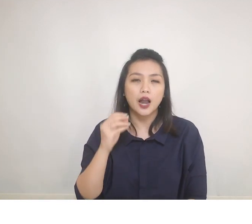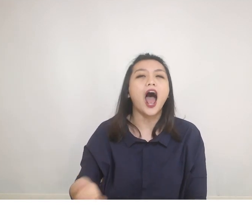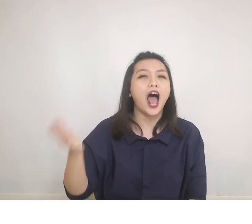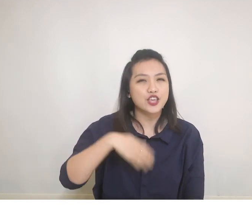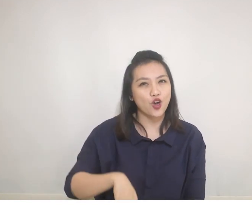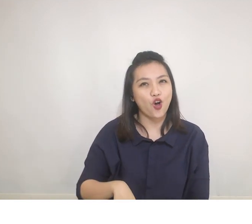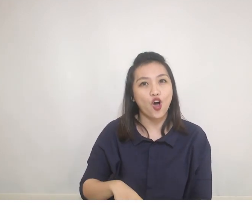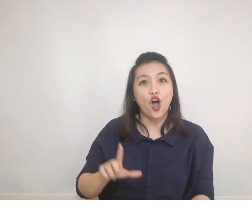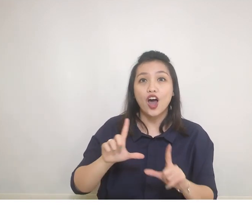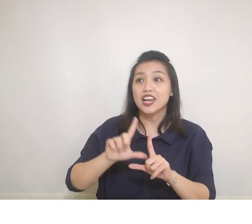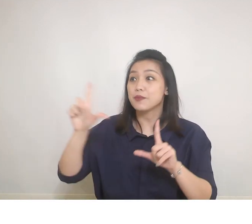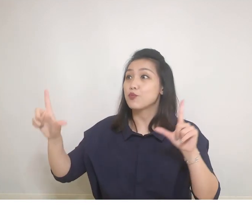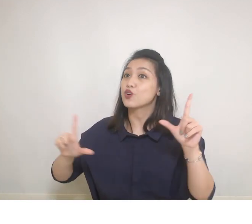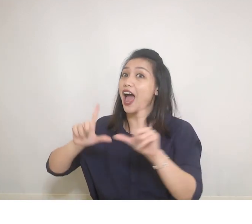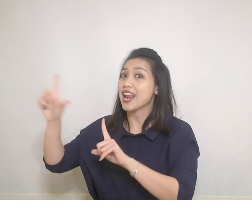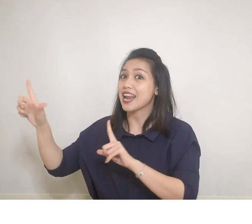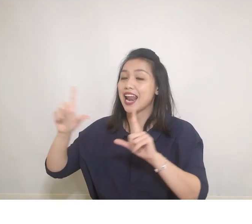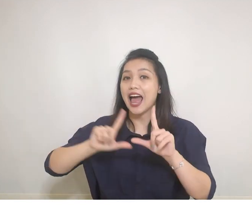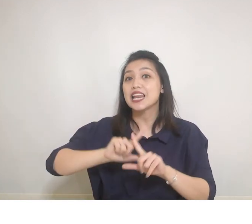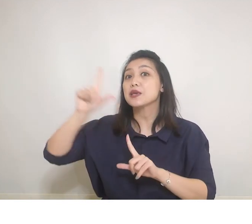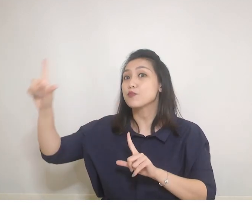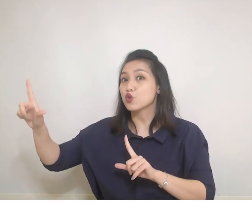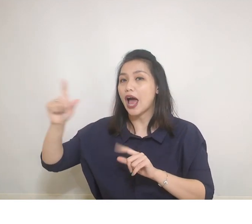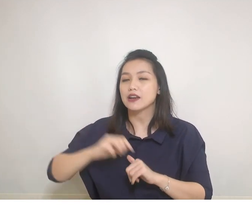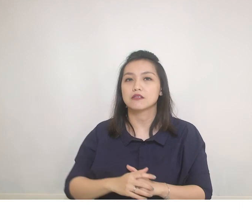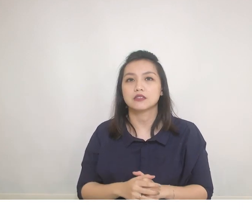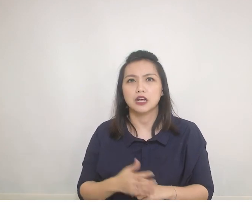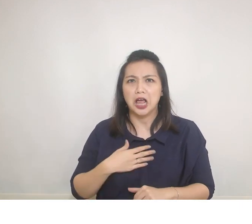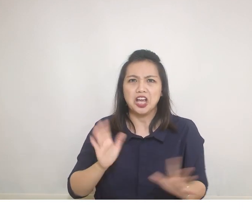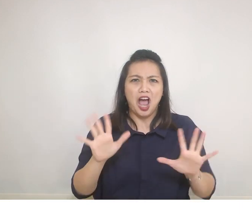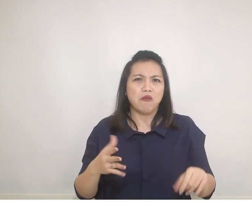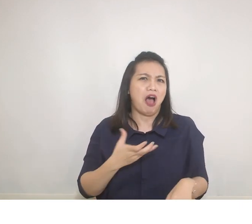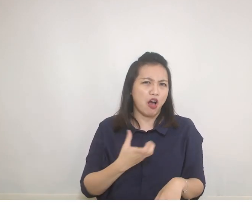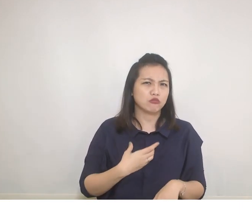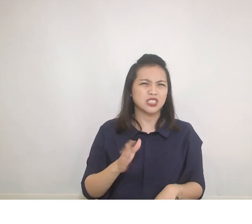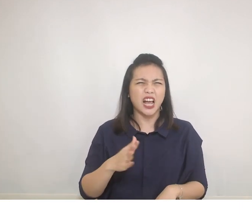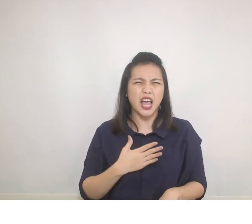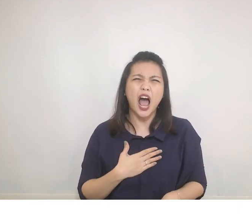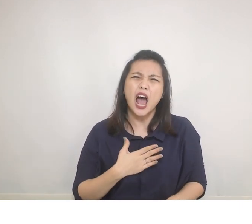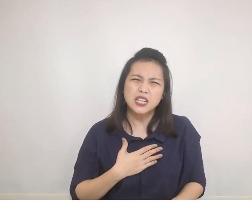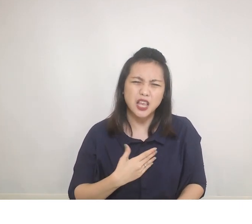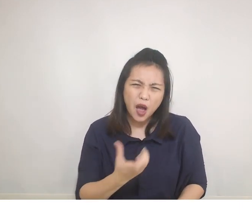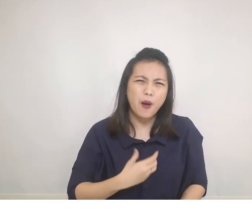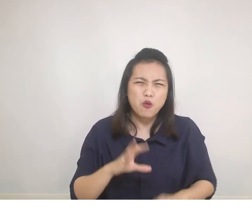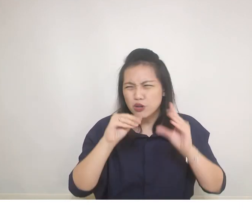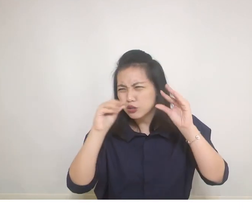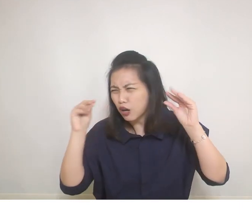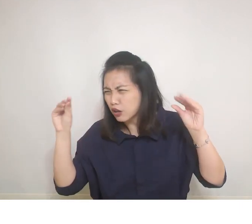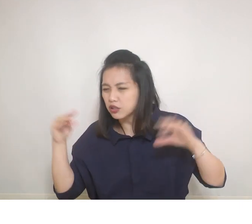kok ya, saya tuh sukanya tuh jam 8:30, jam 9, pokoknya. Sebentar. Jam berapa? 8:30 ya. Sudah doa berkat itu